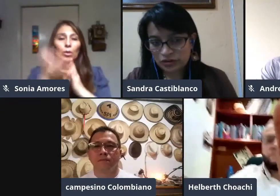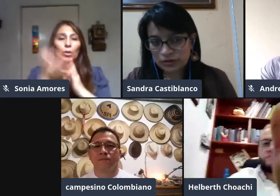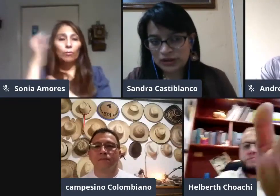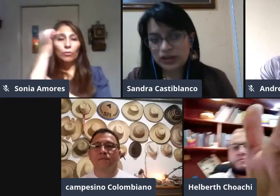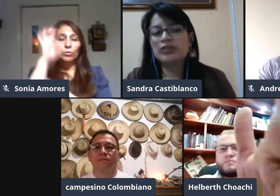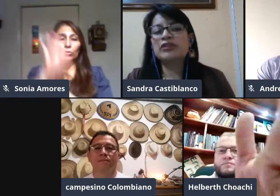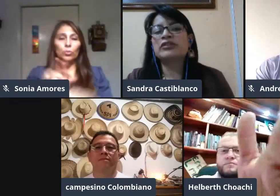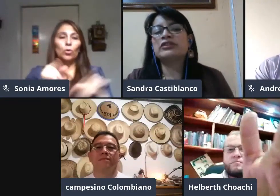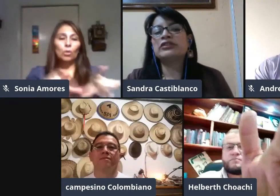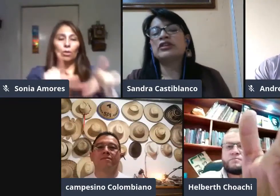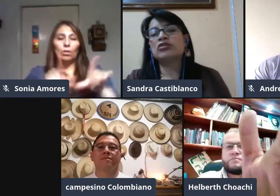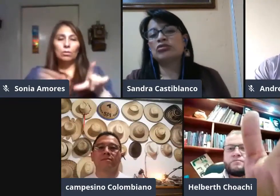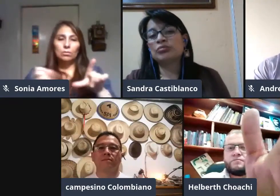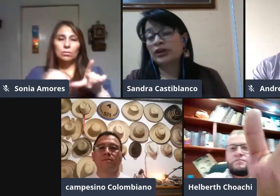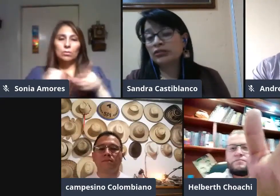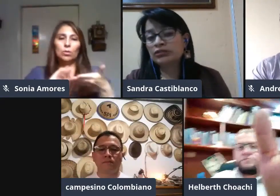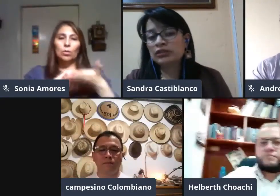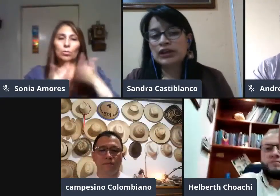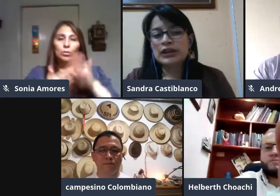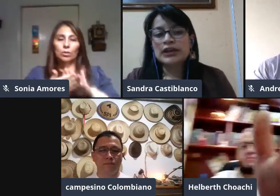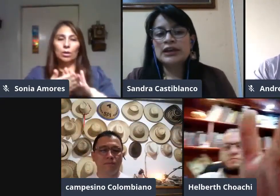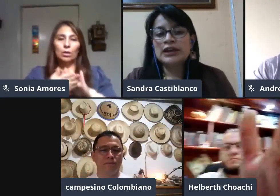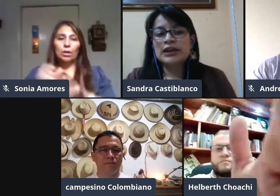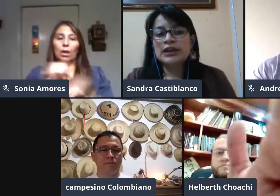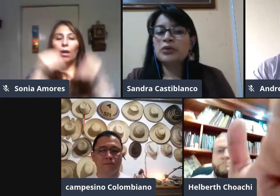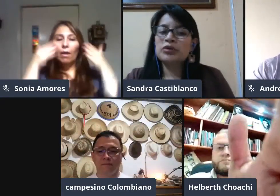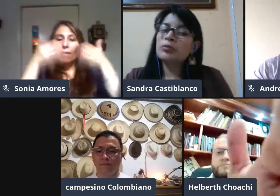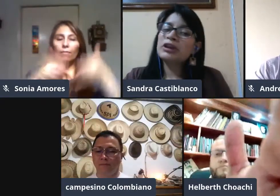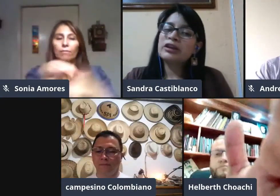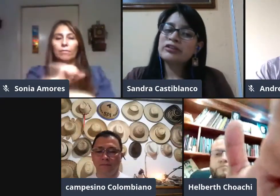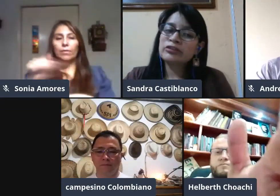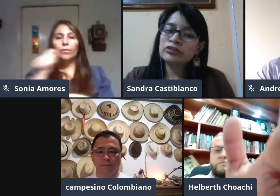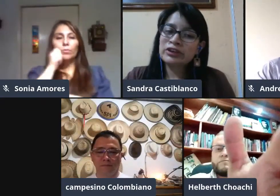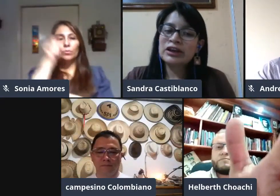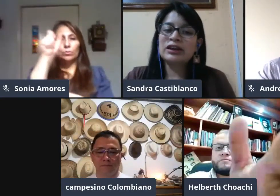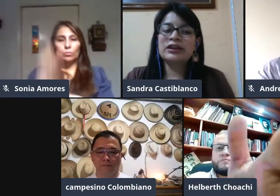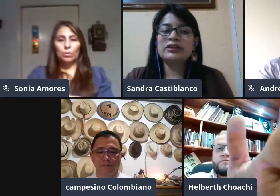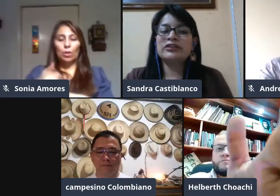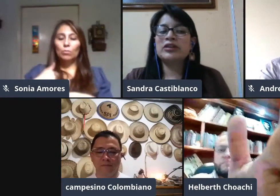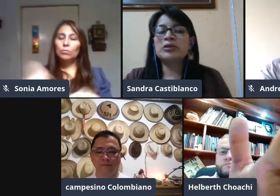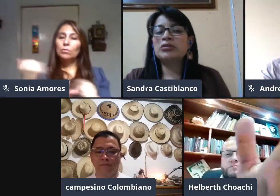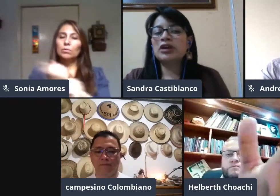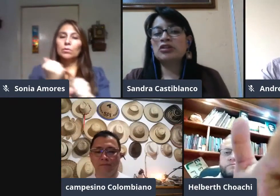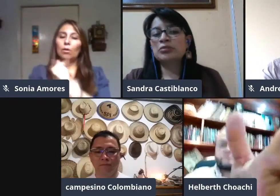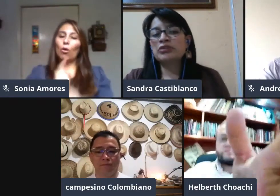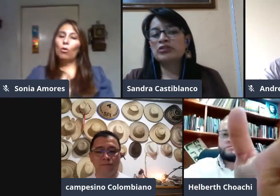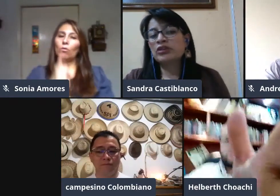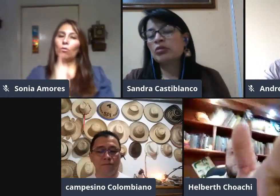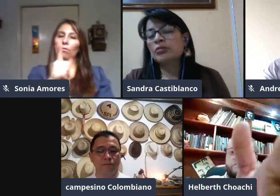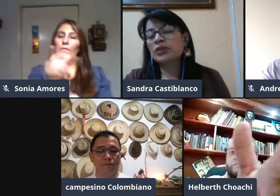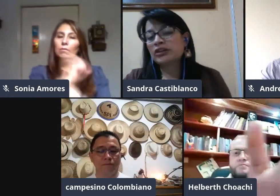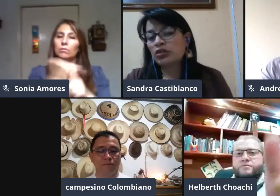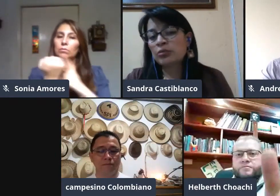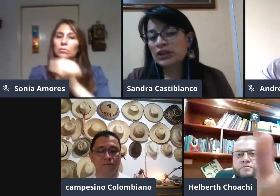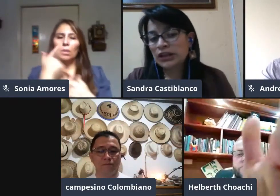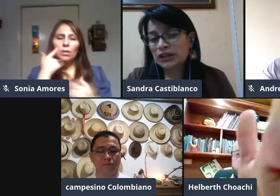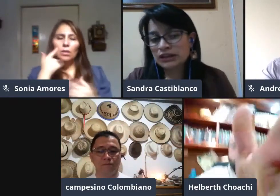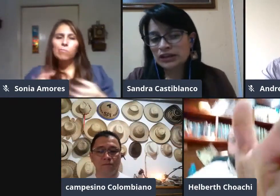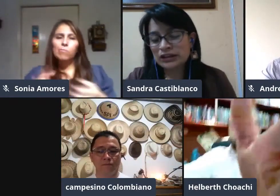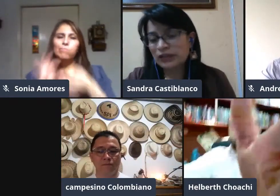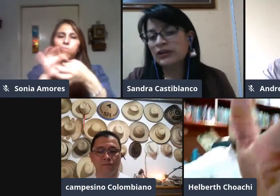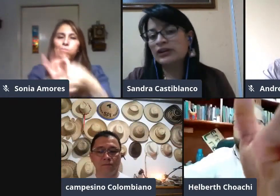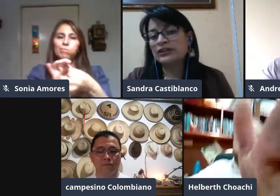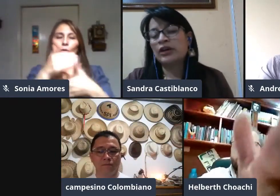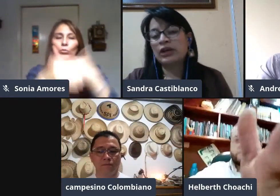en educación comunitaria con énfasis en derechos humanos. Mi labor como lideresa social es estar vinculada a los procesos de comunicación